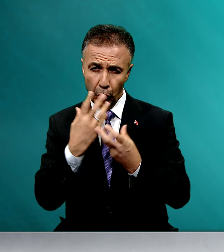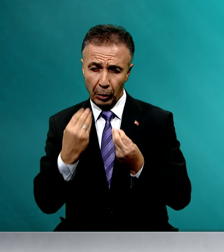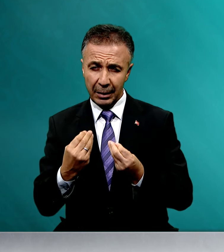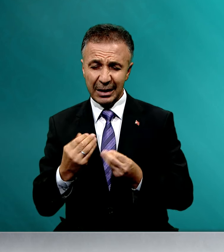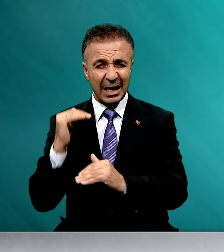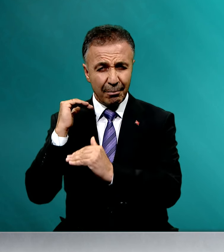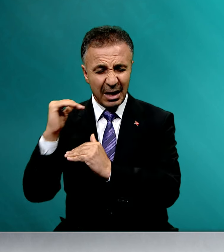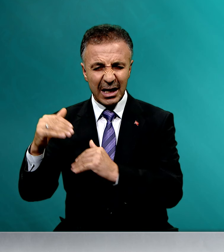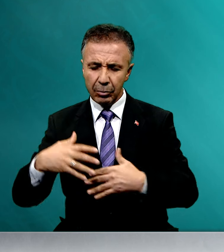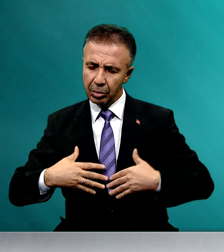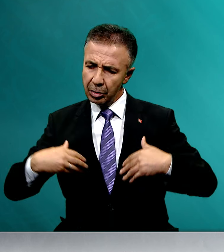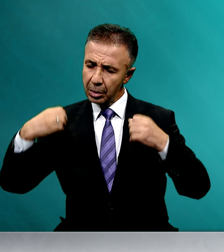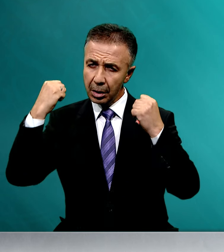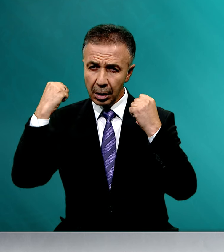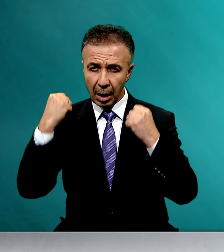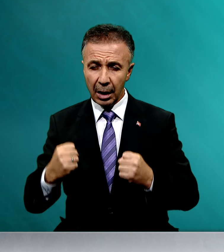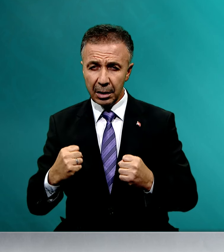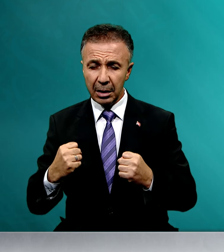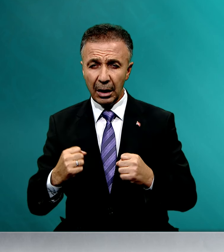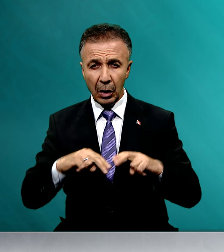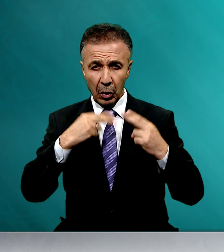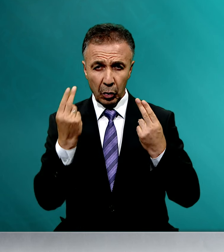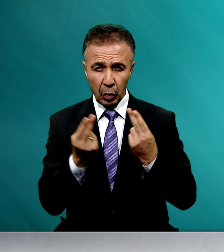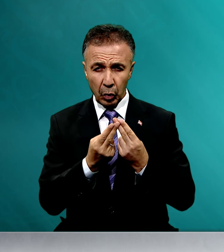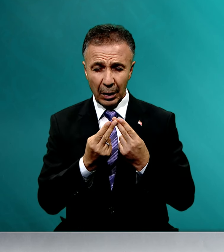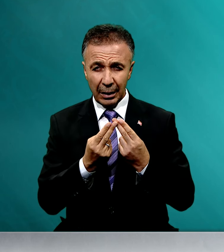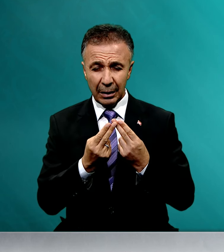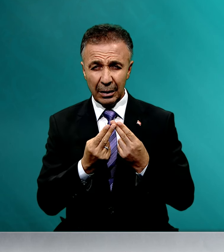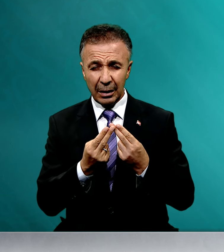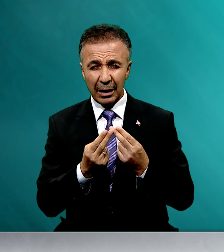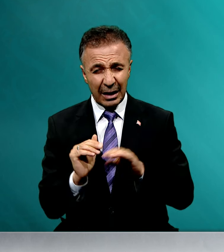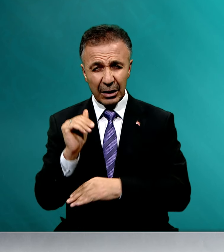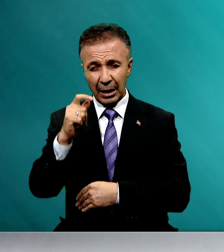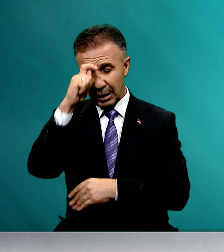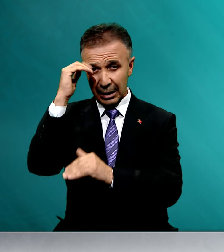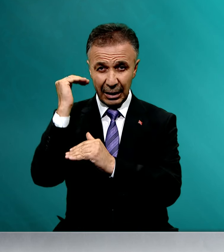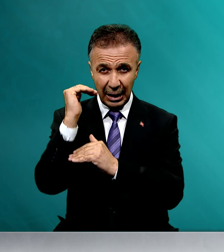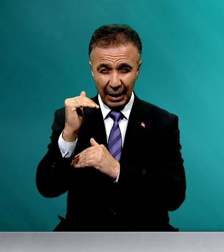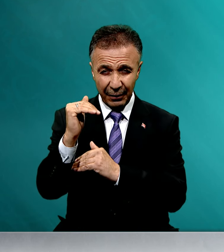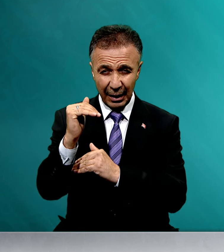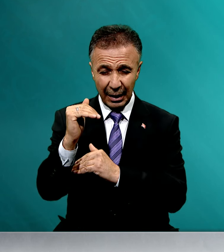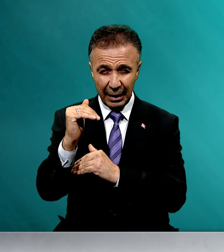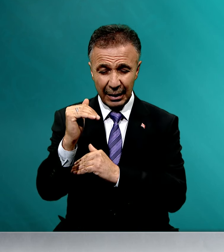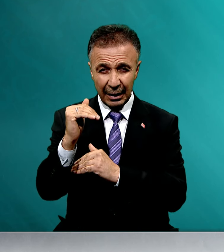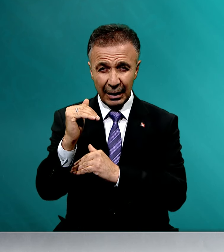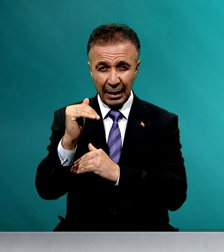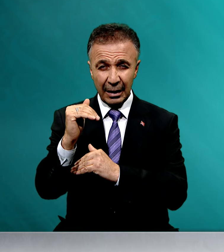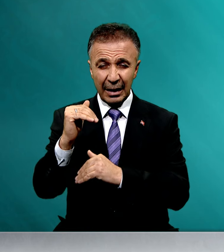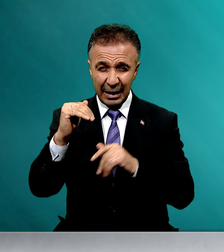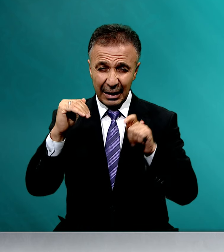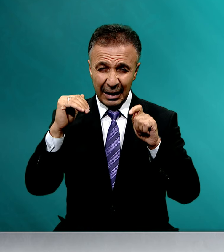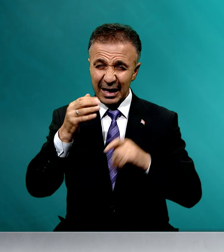milletimizin cesaretiyle küresel şer odaklarına ve onların taşeronluğunu yapan FETÖ'ye